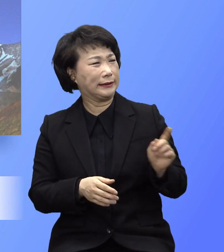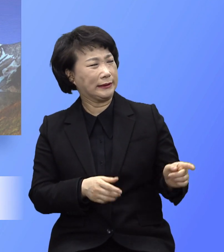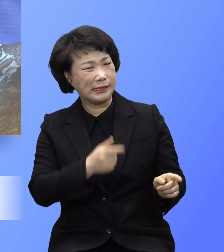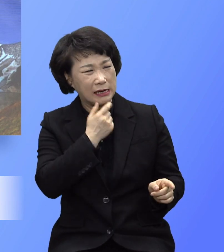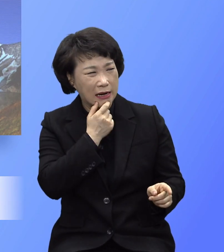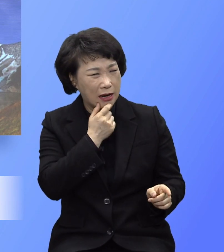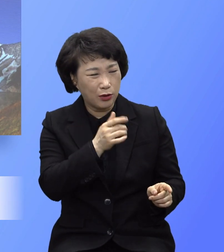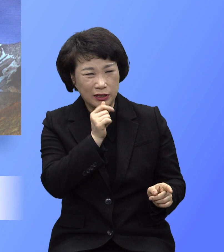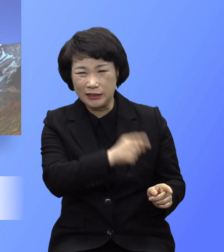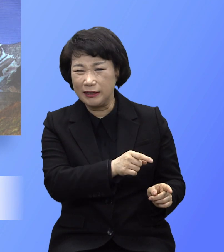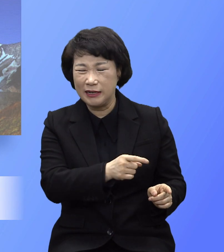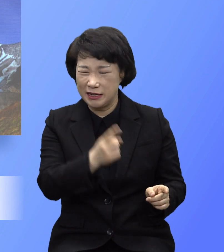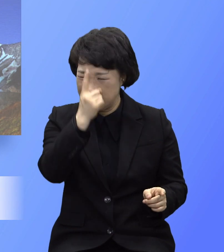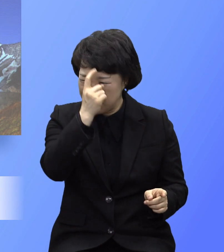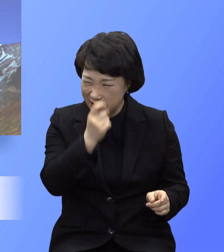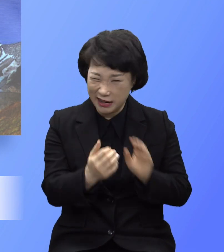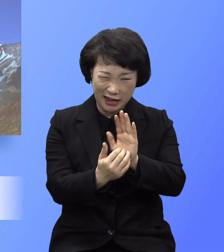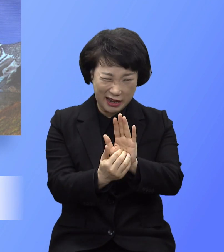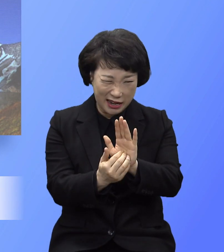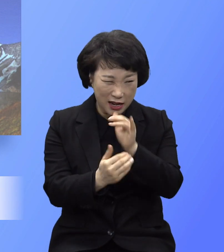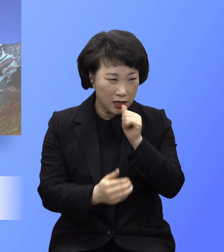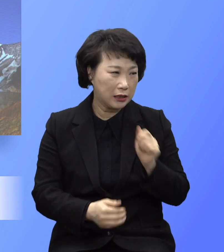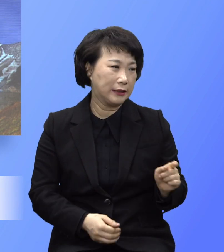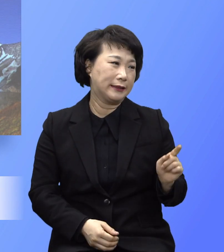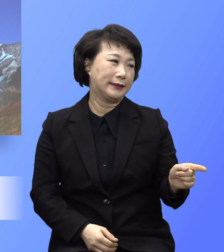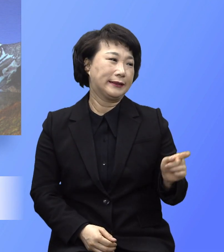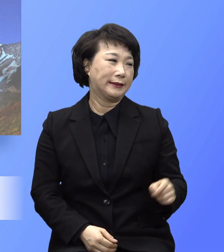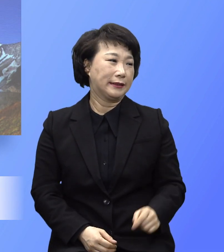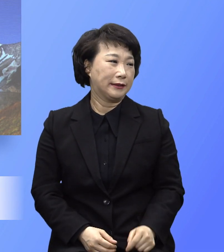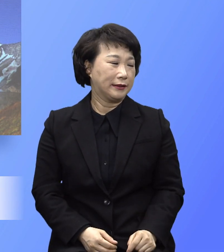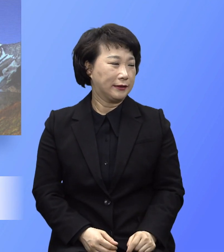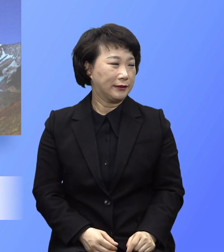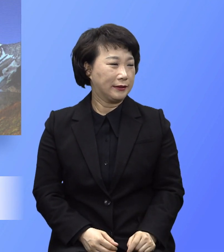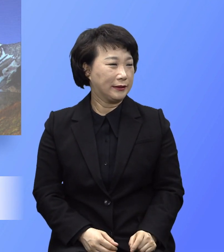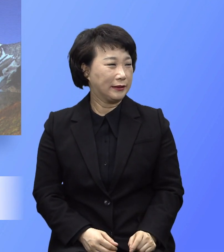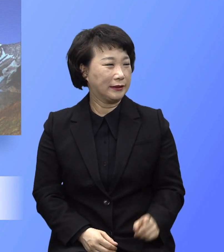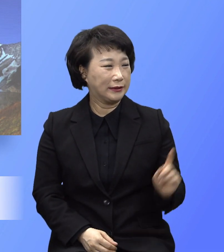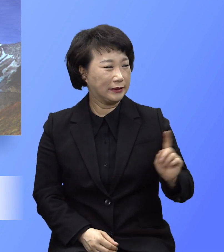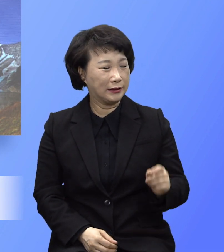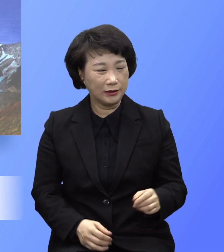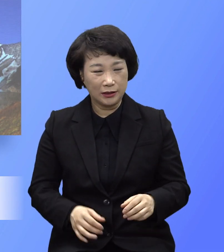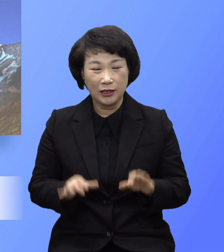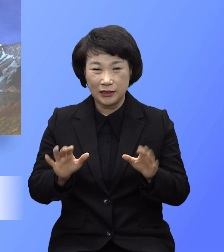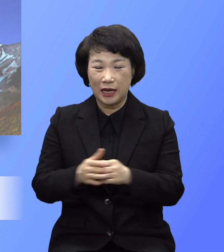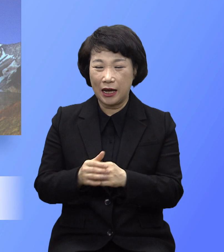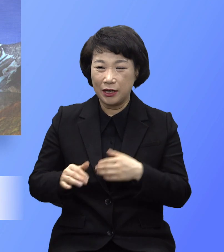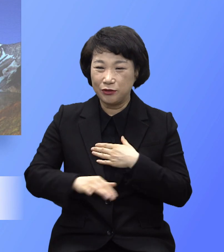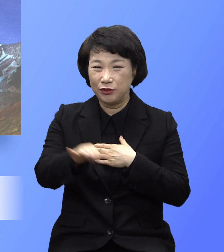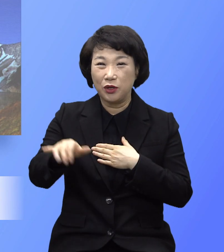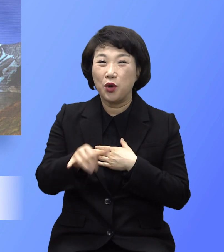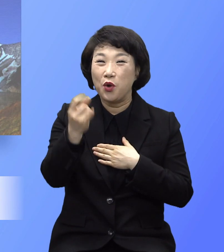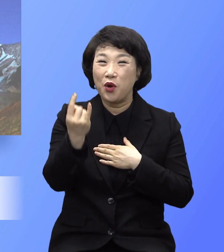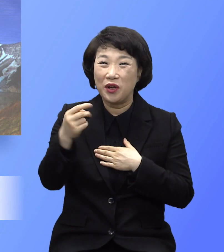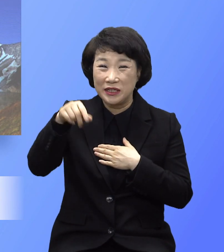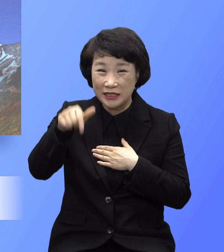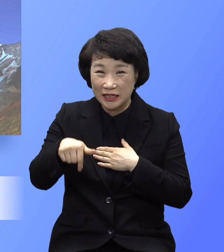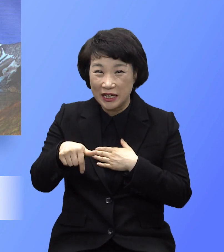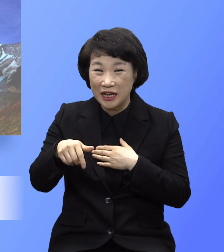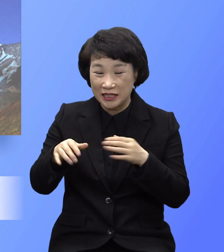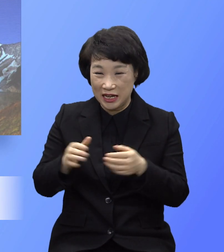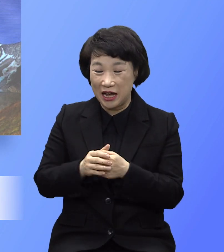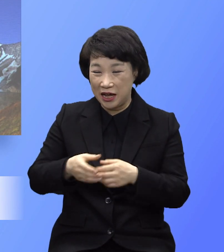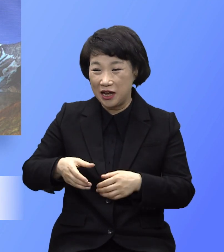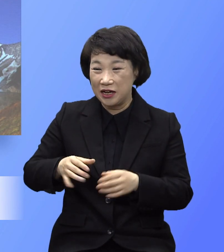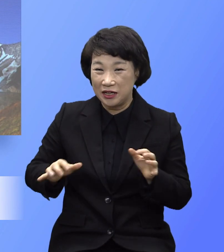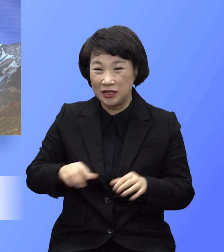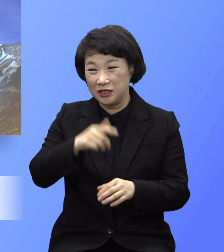말이요, 끝까지 안 먹고 아주 회식 분위기를 싹